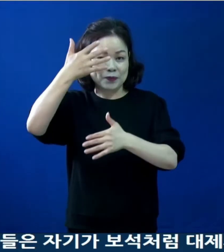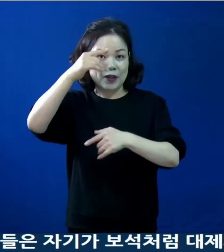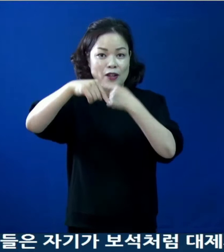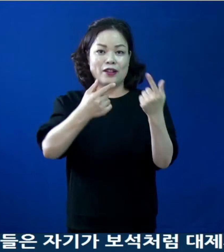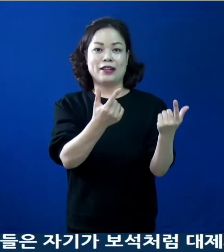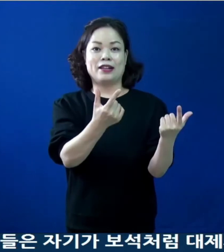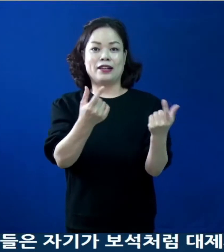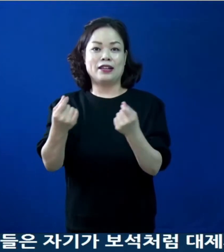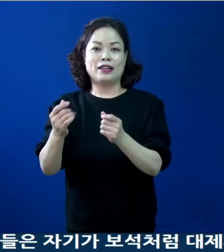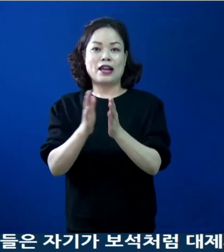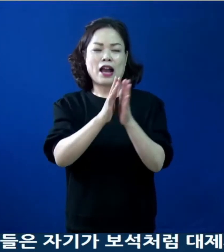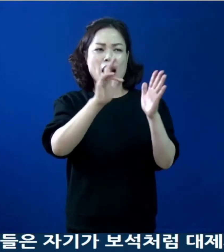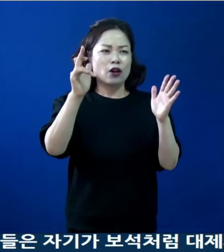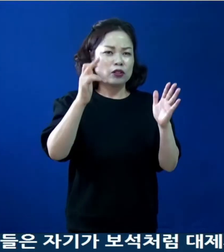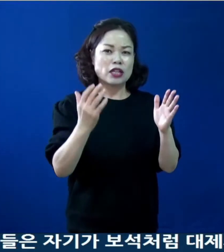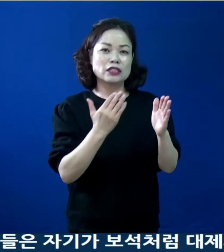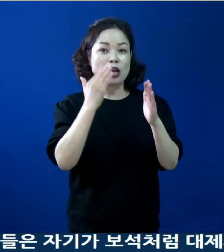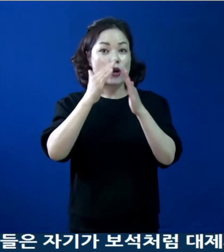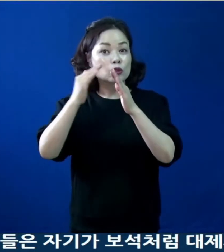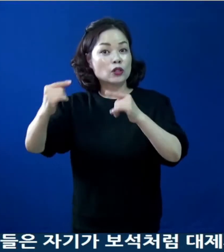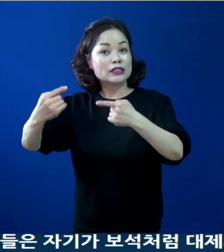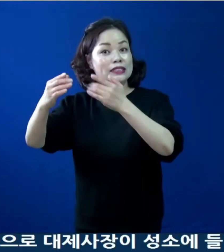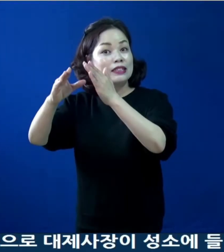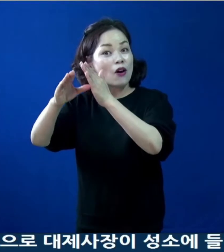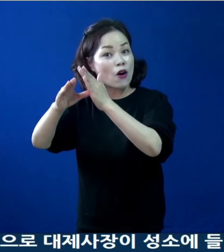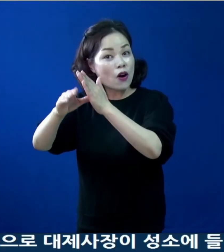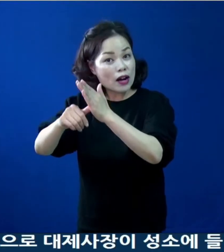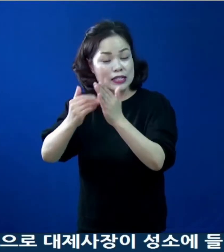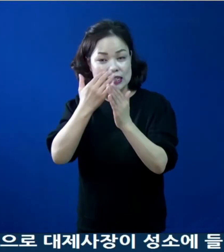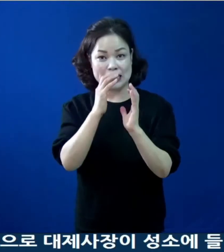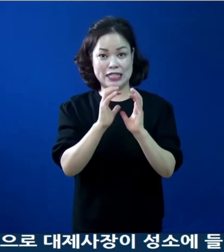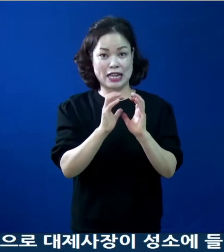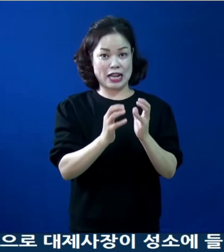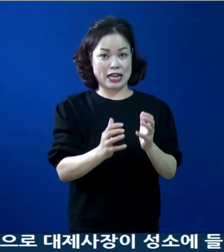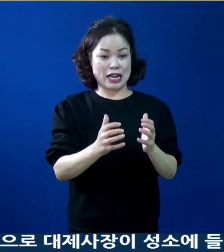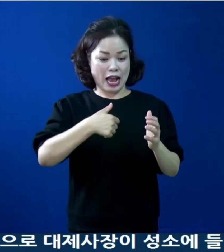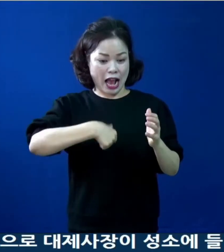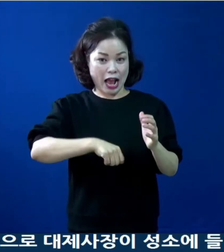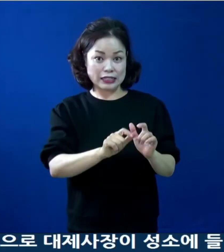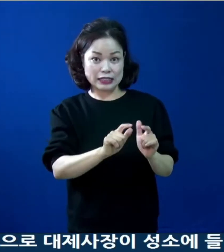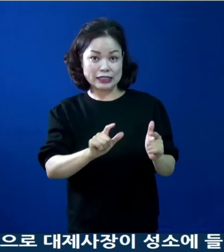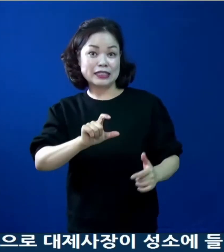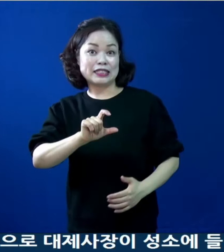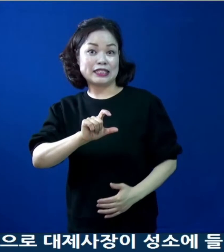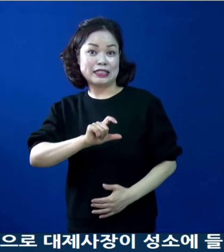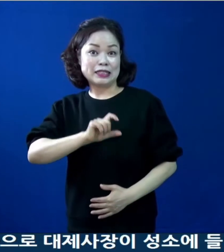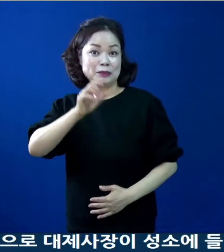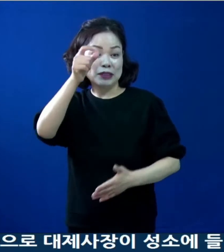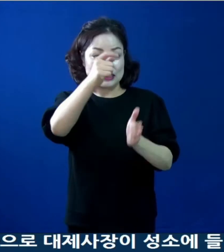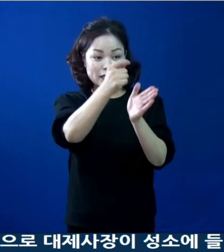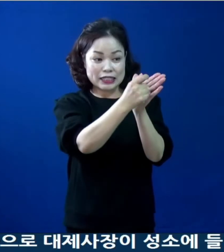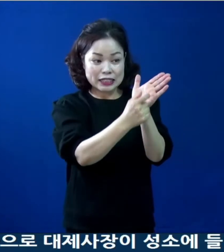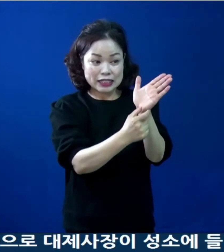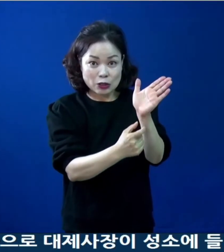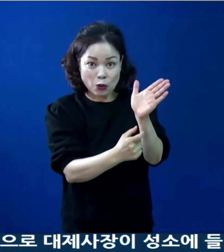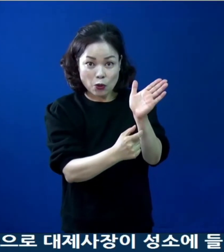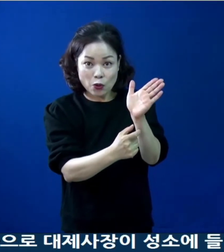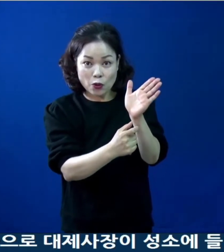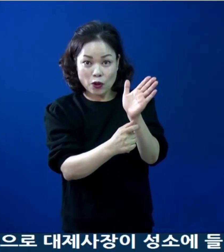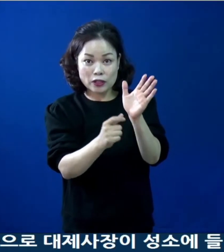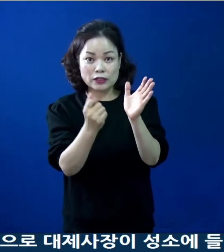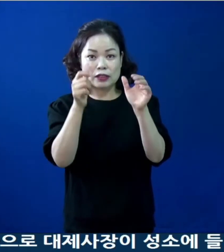읽습니다. 아론이 성소에 들어갈 때에는 이스라엘 아들들의 이름을 기록한 이